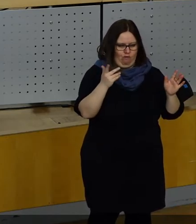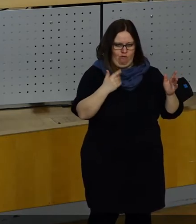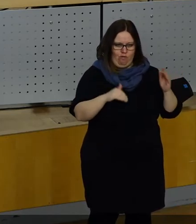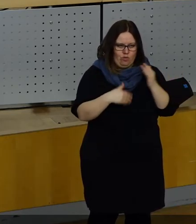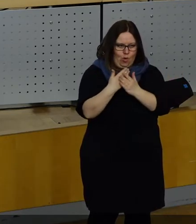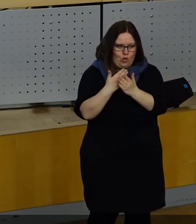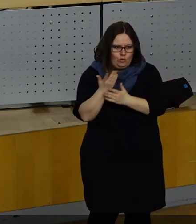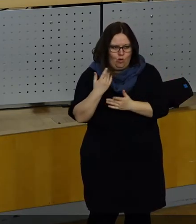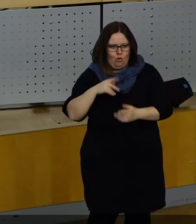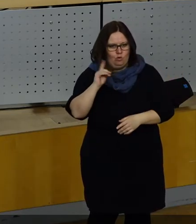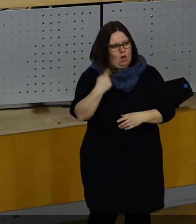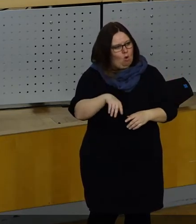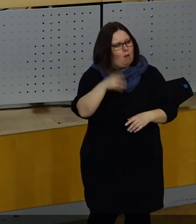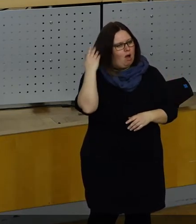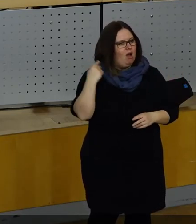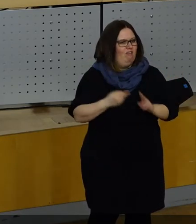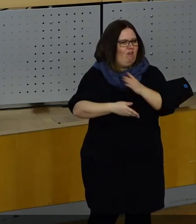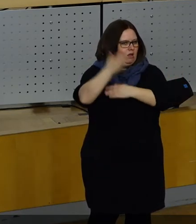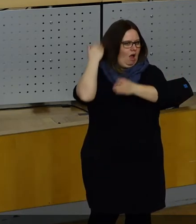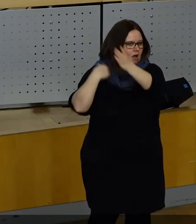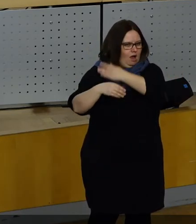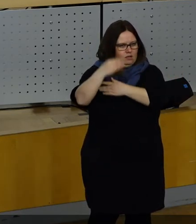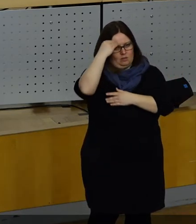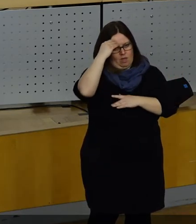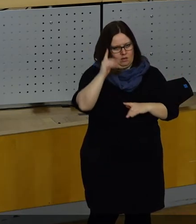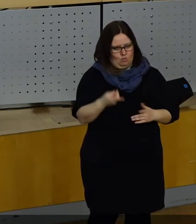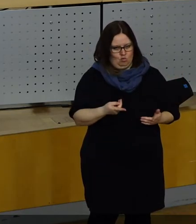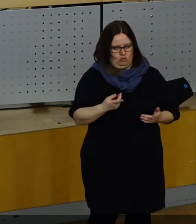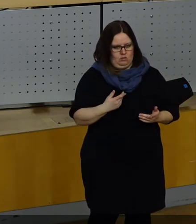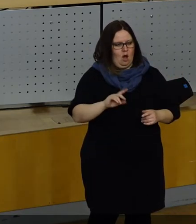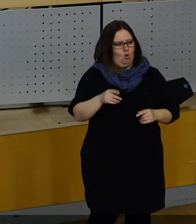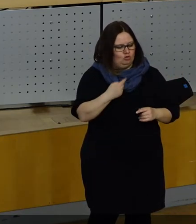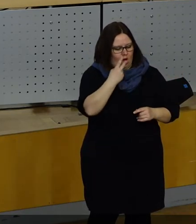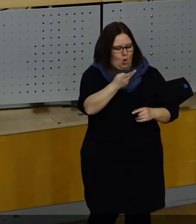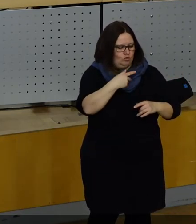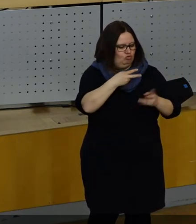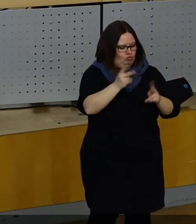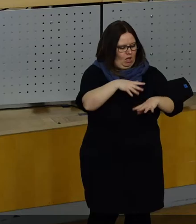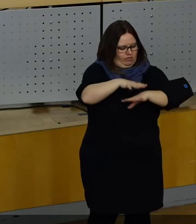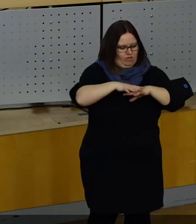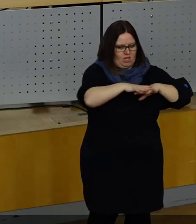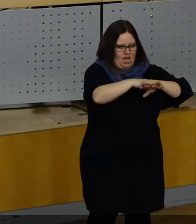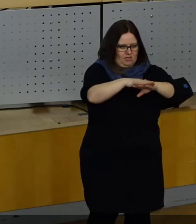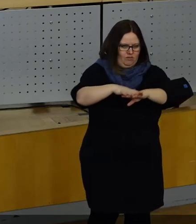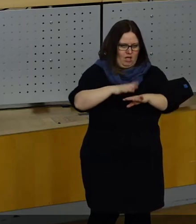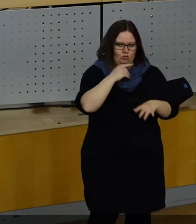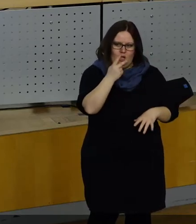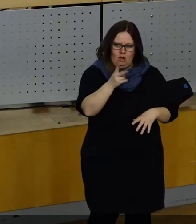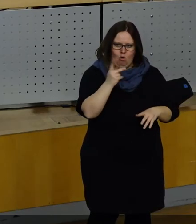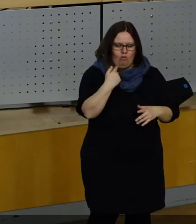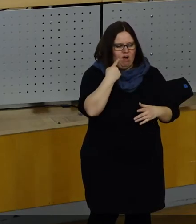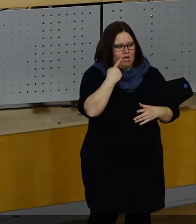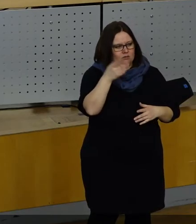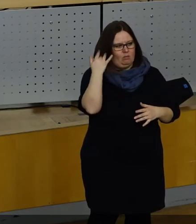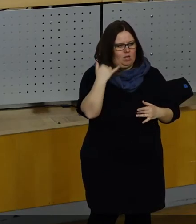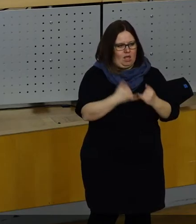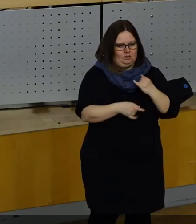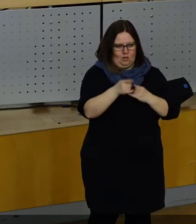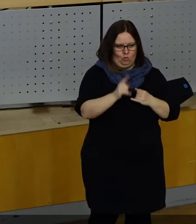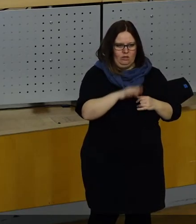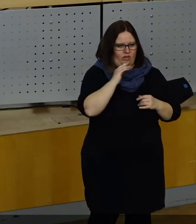und Ehrfurcht vor den Leistungen der Vergangenheit. Außerdem Sensibilität für die Verletztheit der Stadt und die schmerzlichen, überall sichtbaren Brüche aus dem letzten